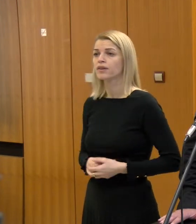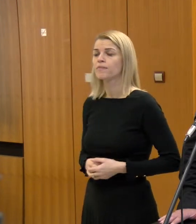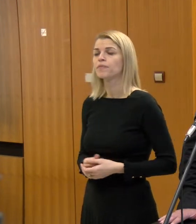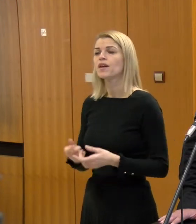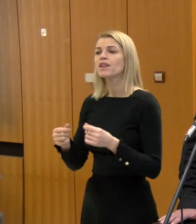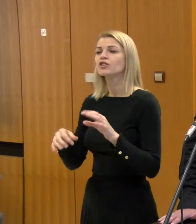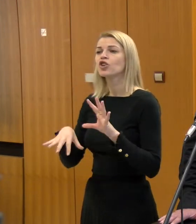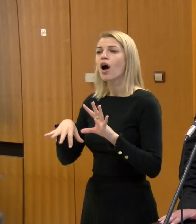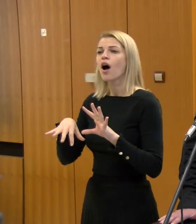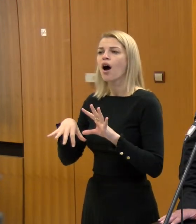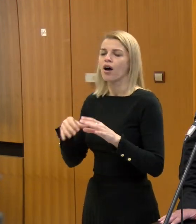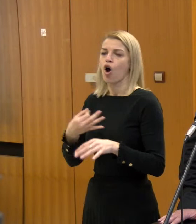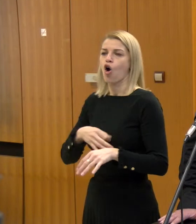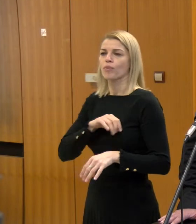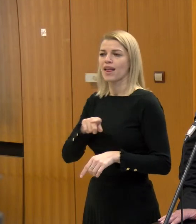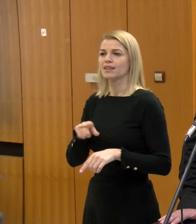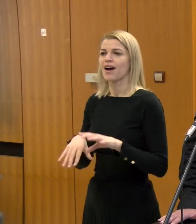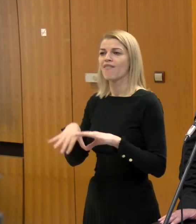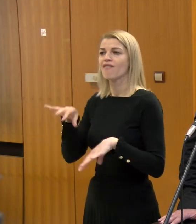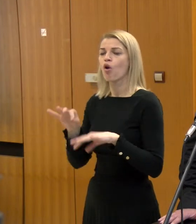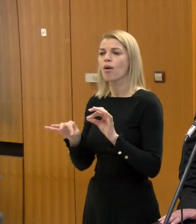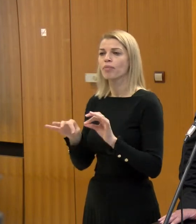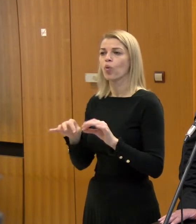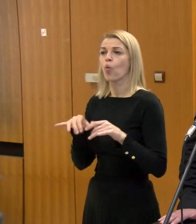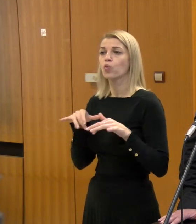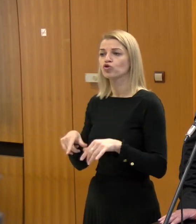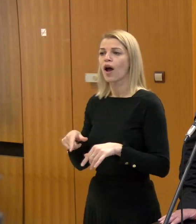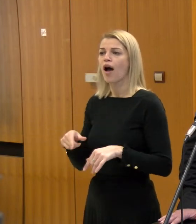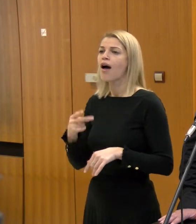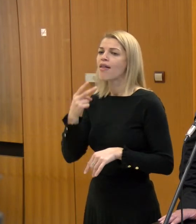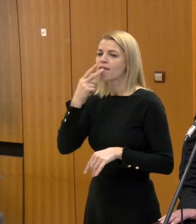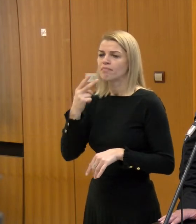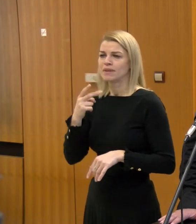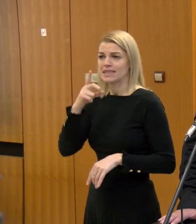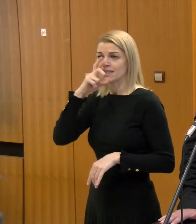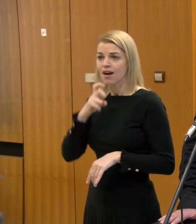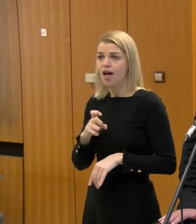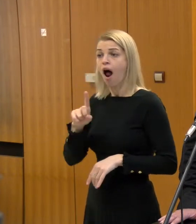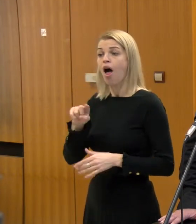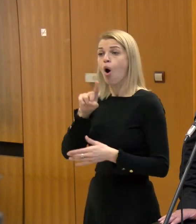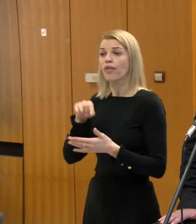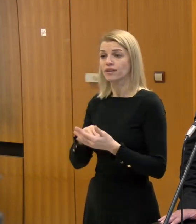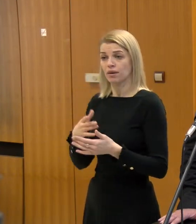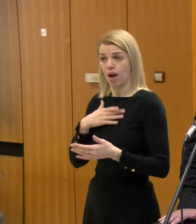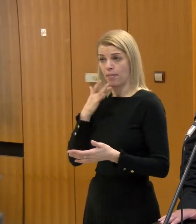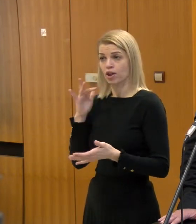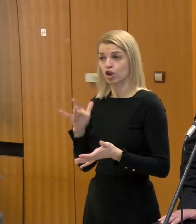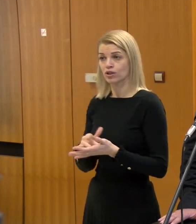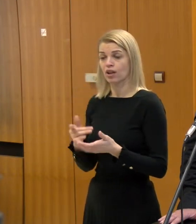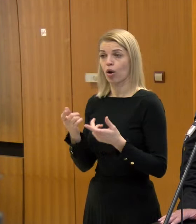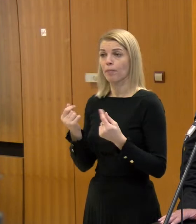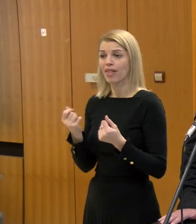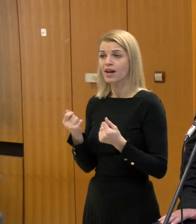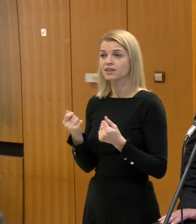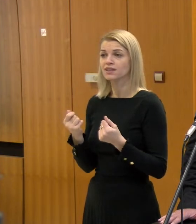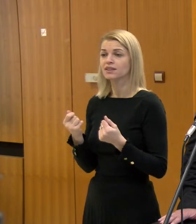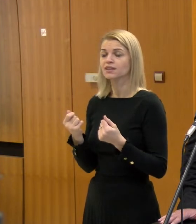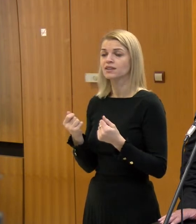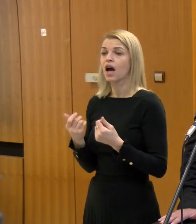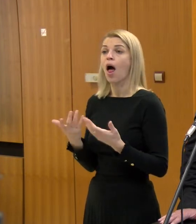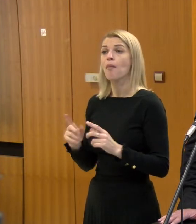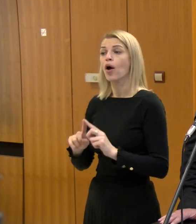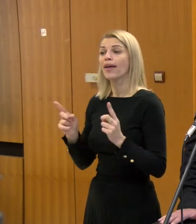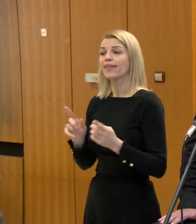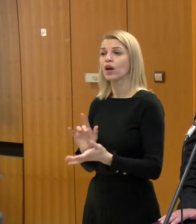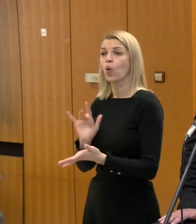Finančná odmena za volebnú účasť mi neznie zle. Otázne je, či máme dostatok prostriedkov na to, alebo nemáme